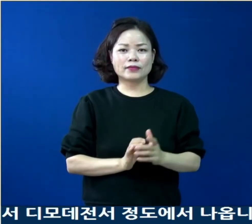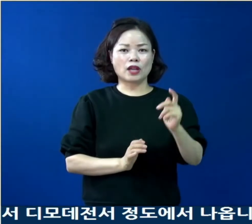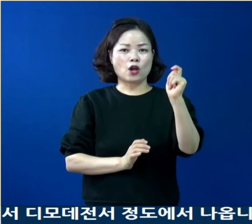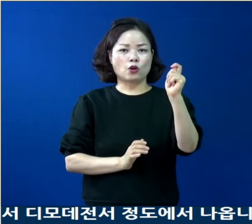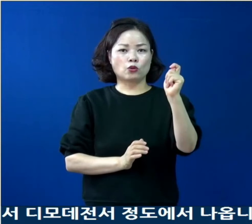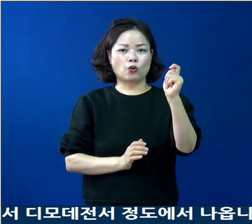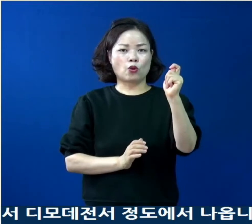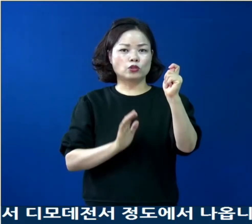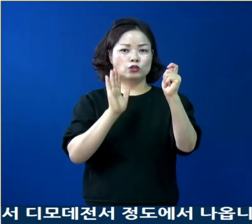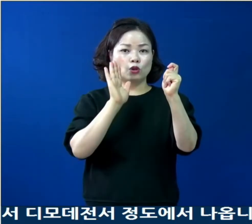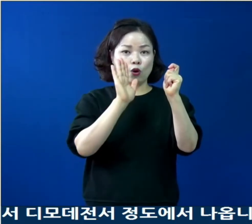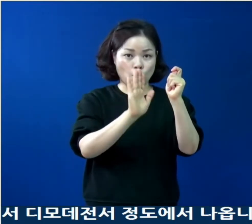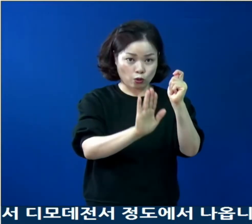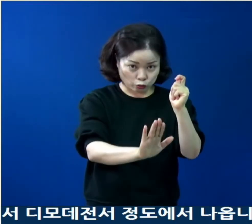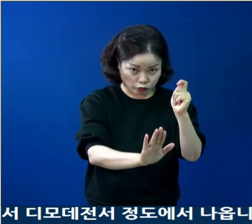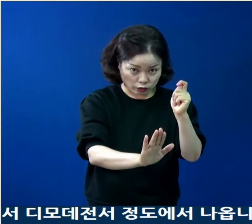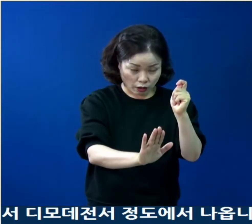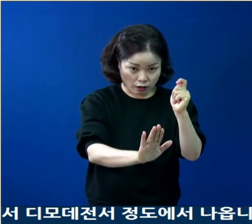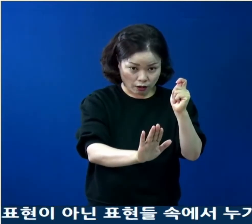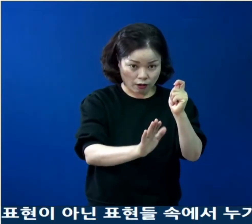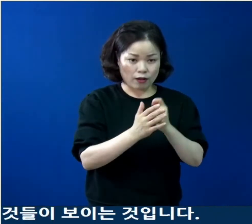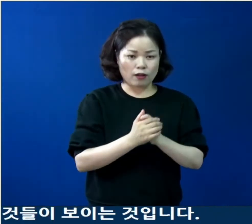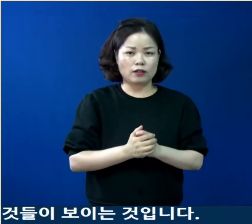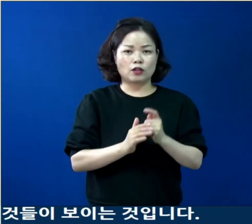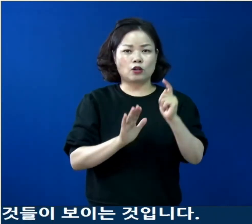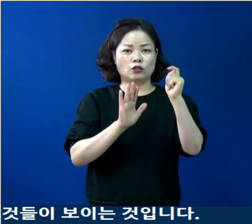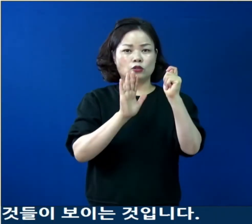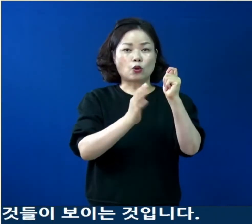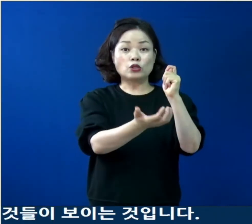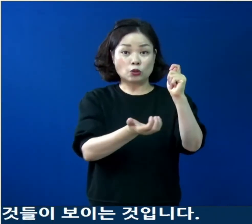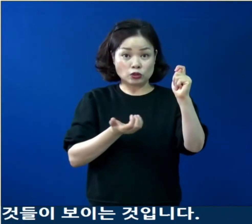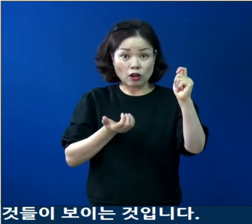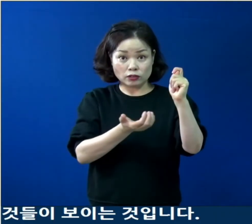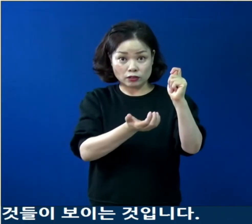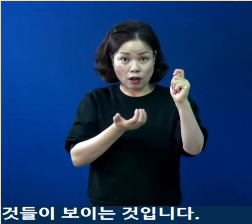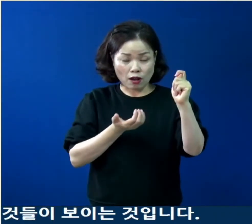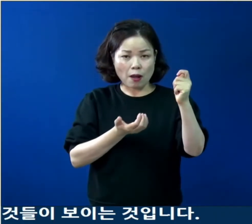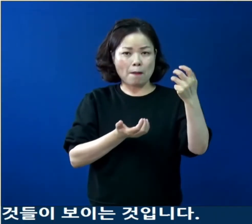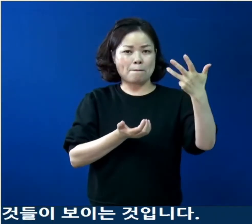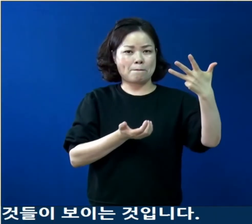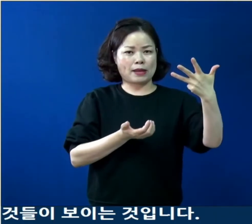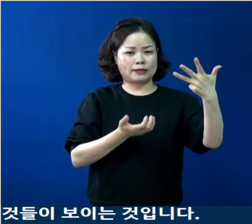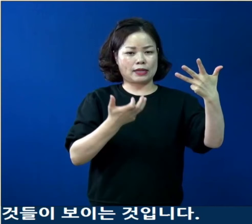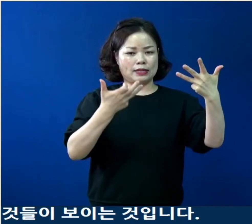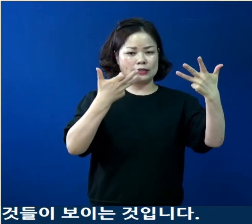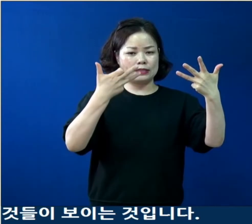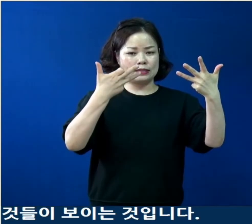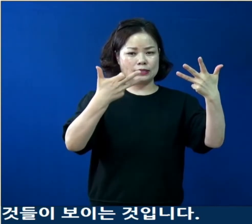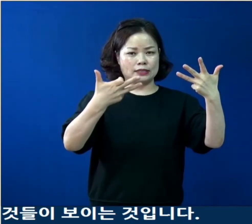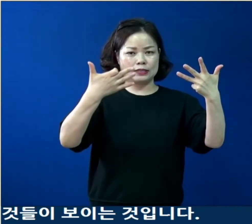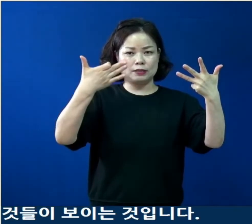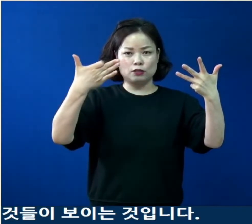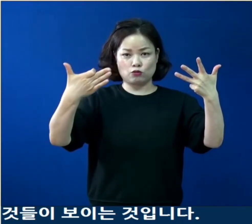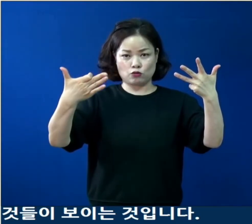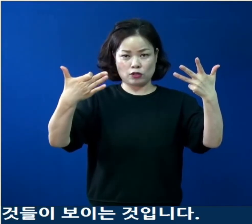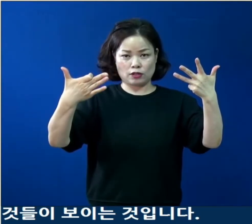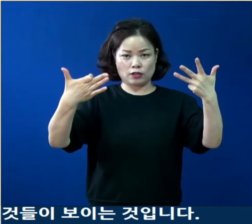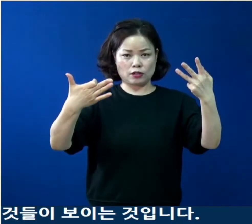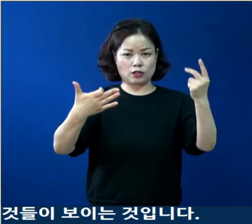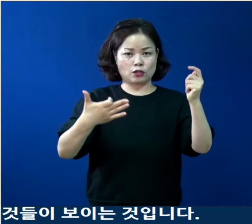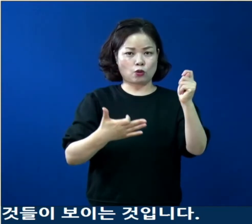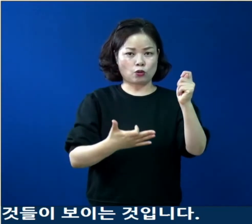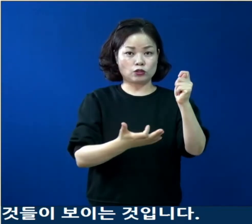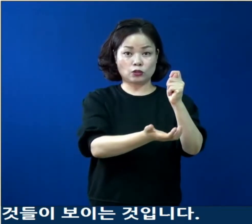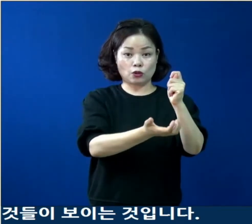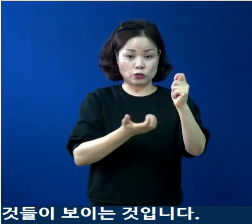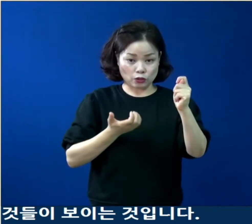고린도후서 8장 18절과 19절입니다. 고린도전서 8장 18절과 19절. 자,